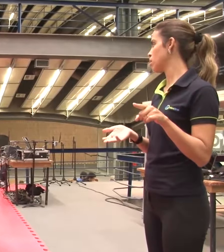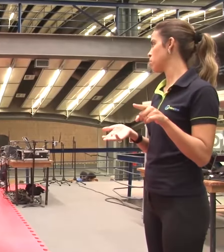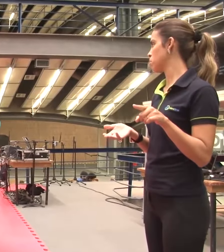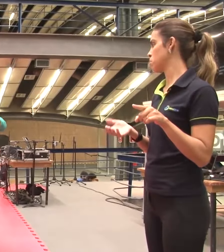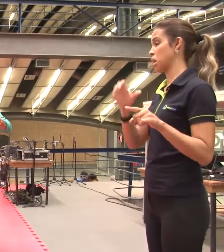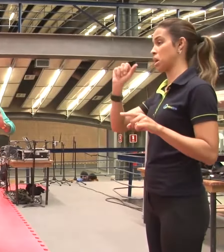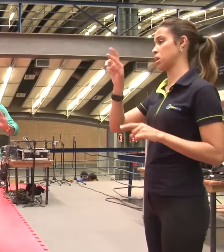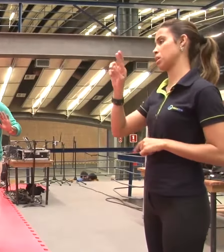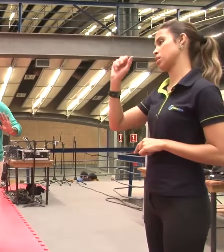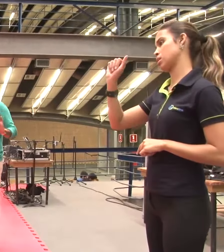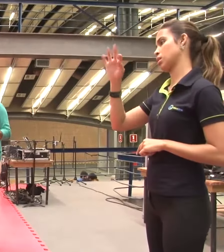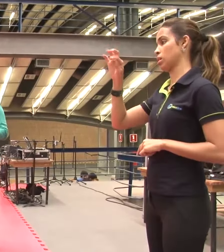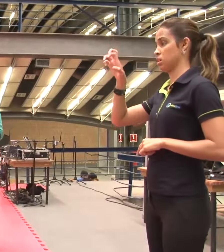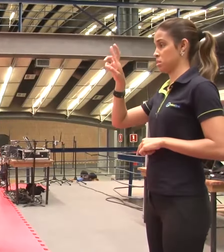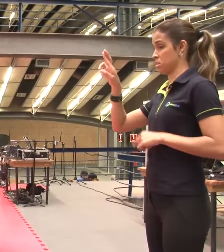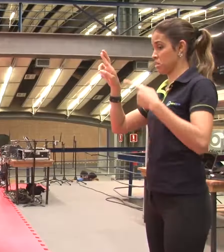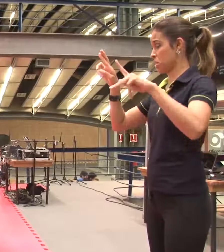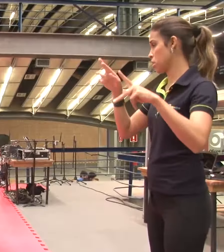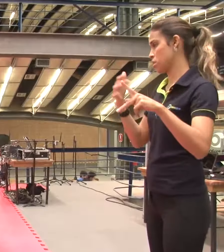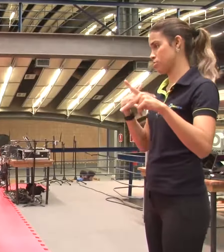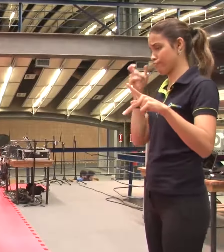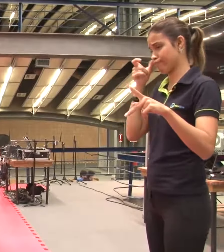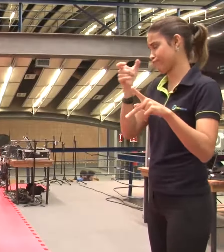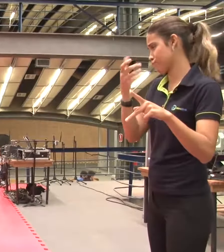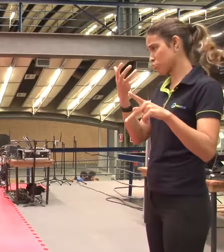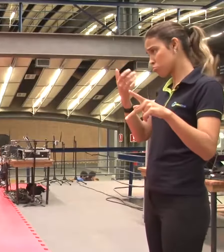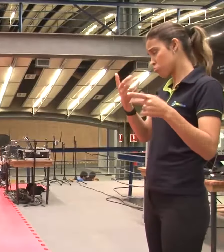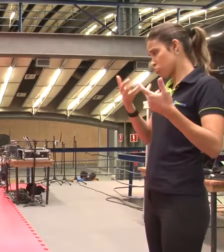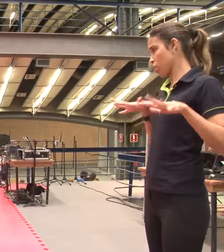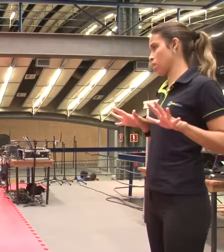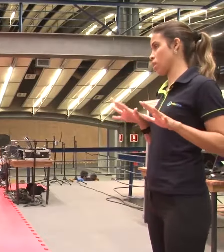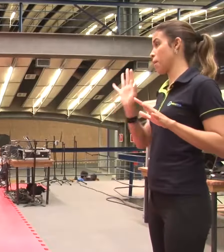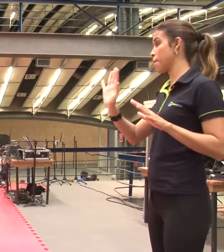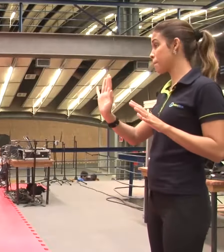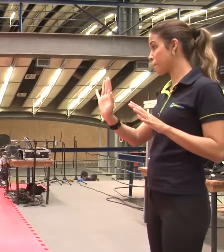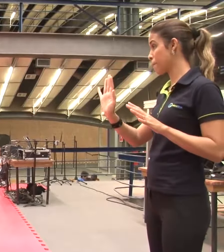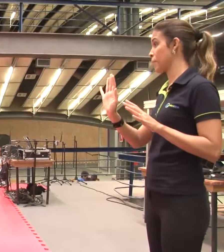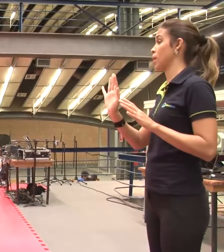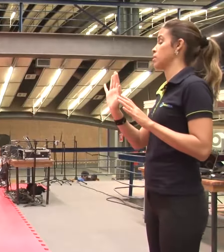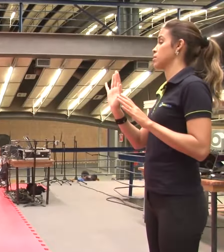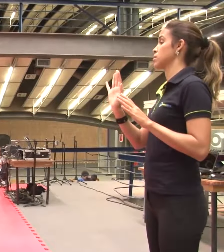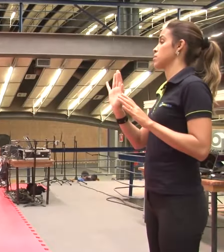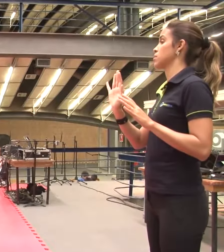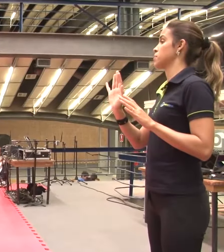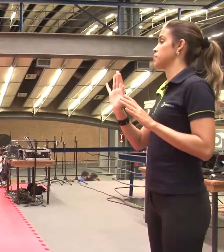dele não nos interessa. Ao lado dessa história, mais